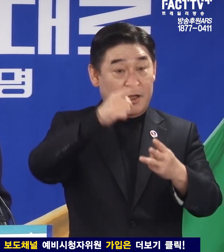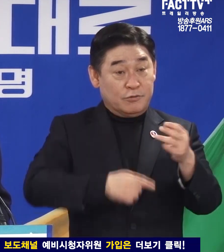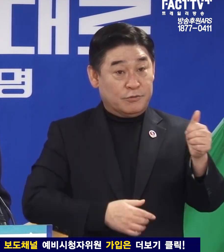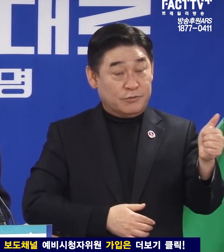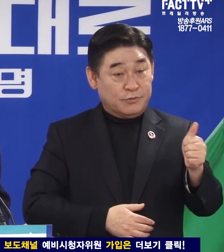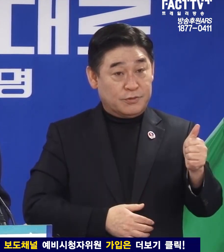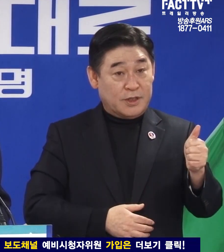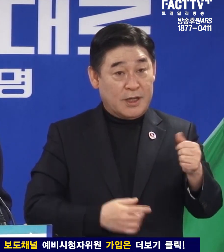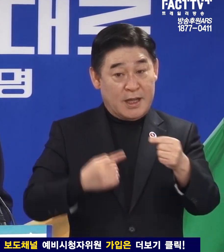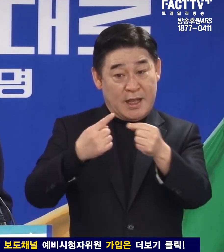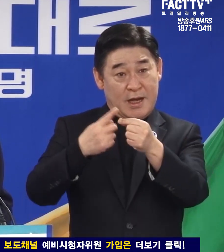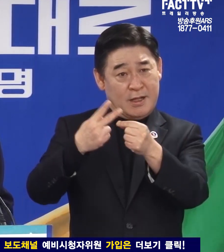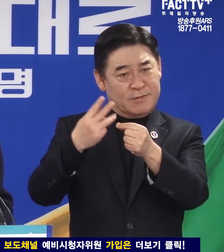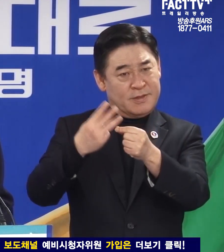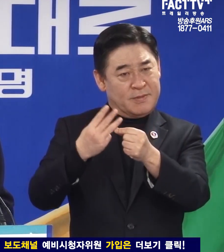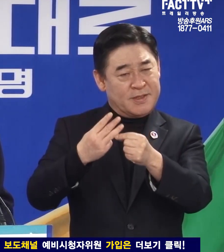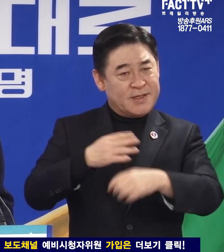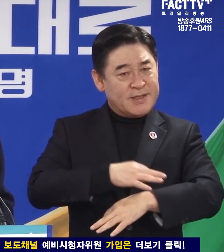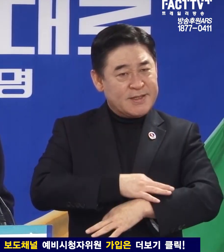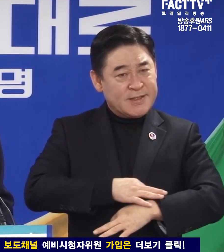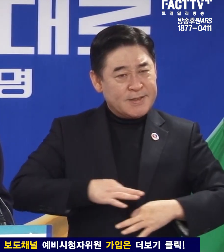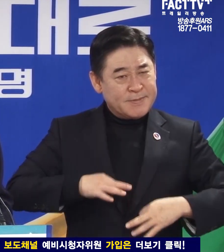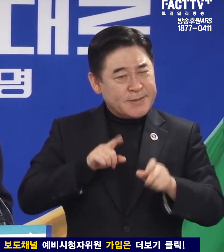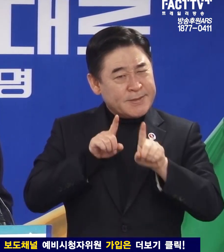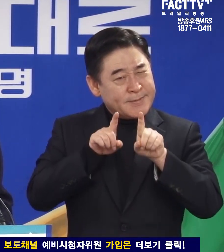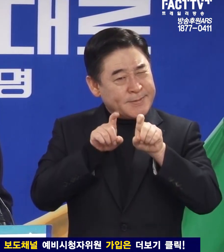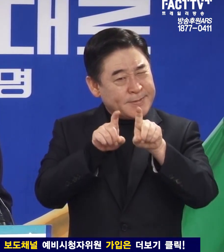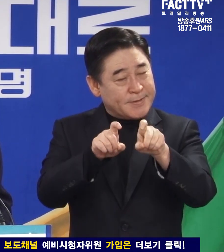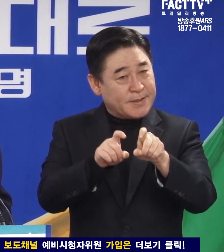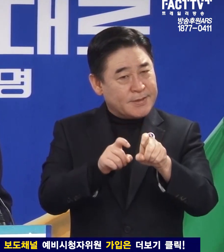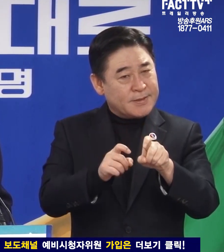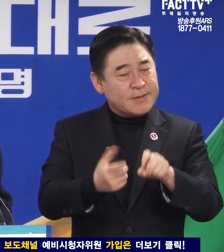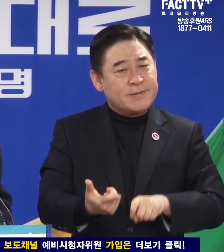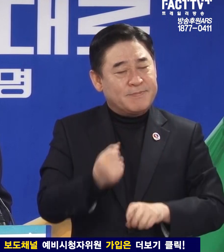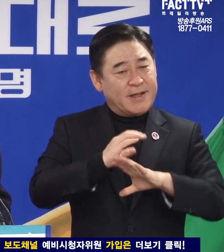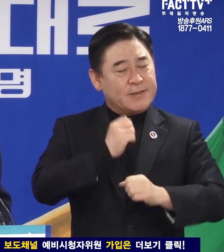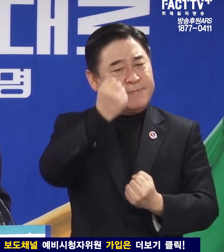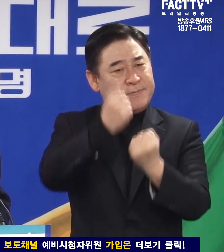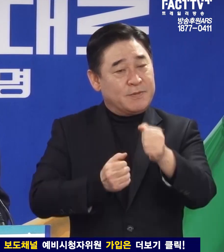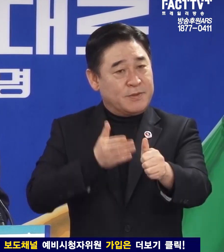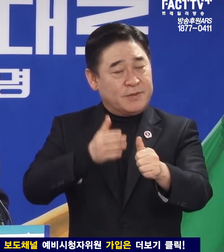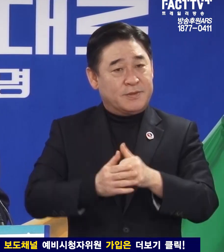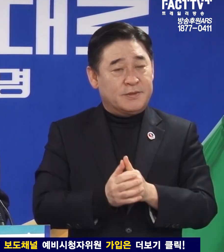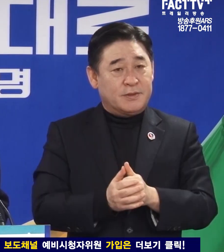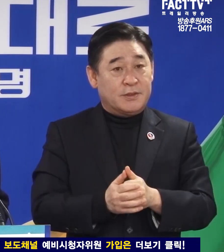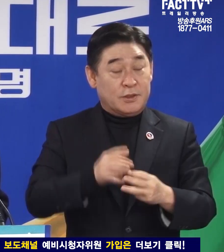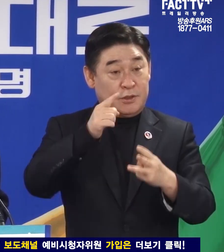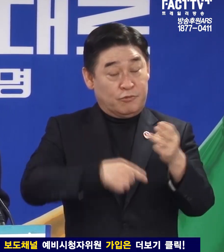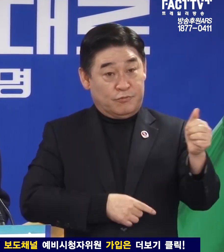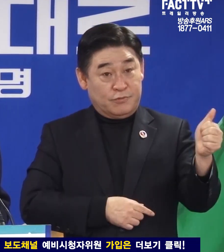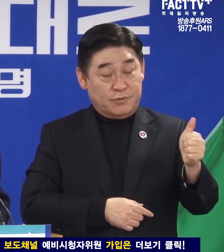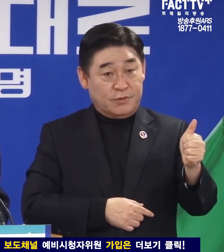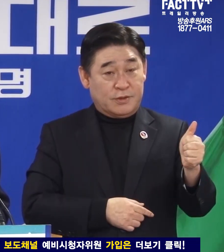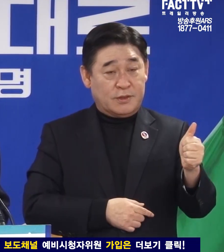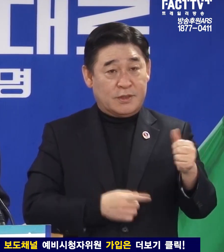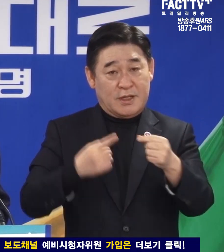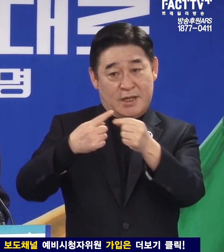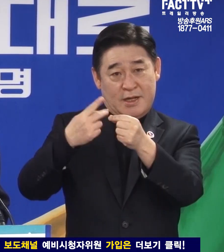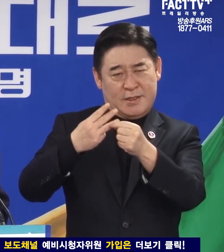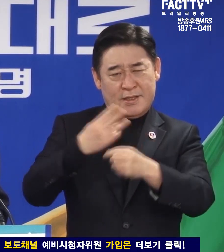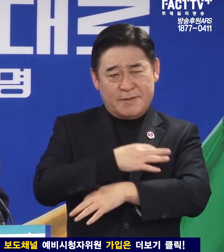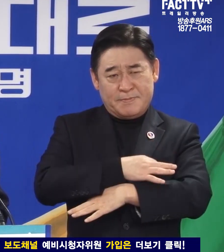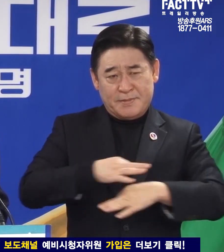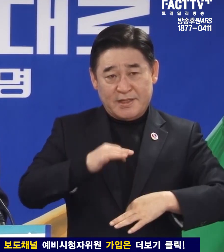윤석열의 3대 비리 의혹, 조속한 해명을 요구합니다. 저는 윤석열 후보에게 세 가지